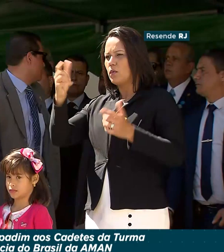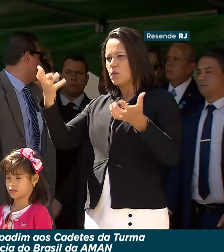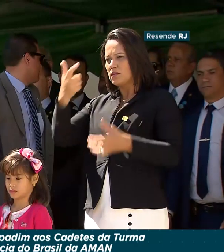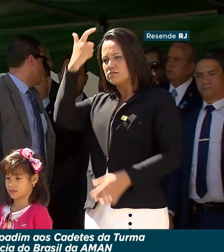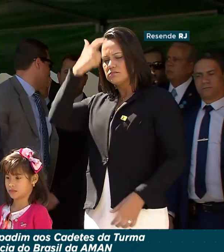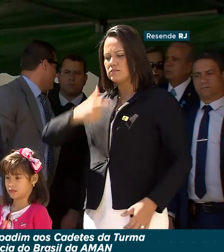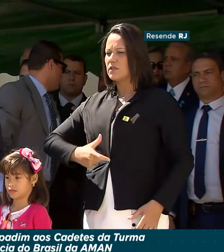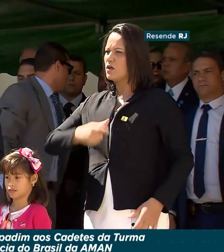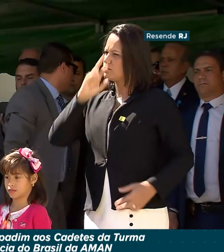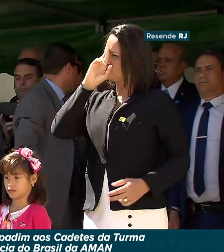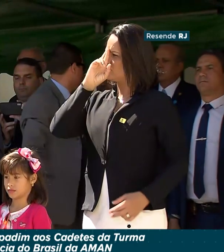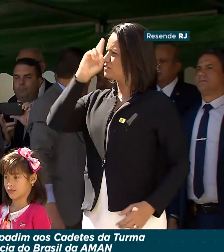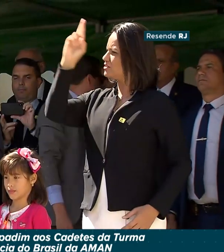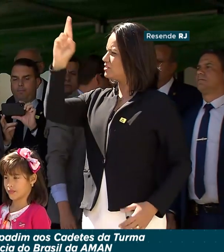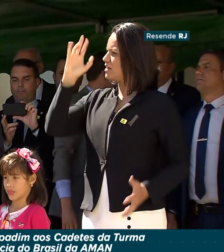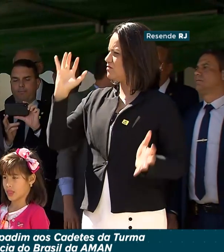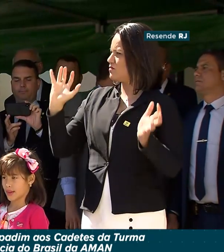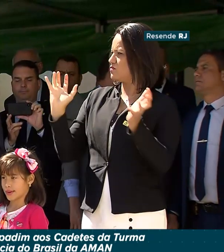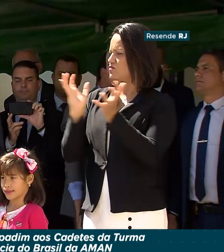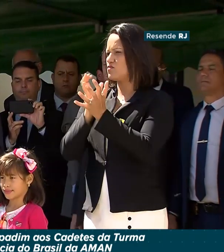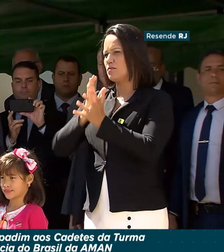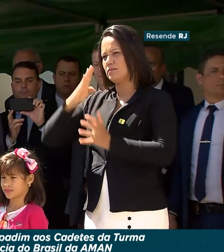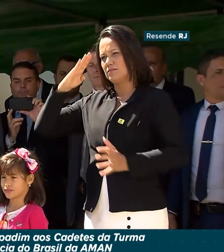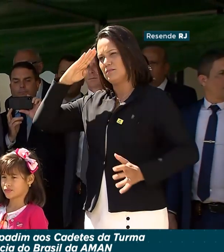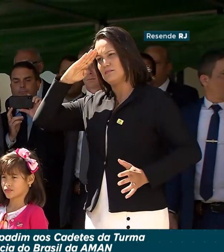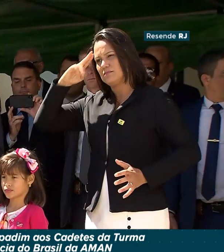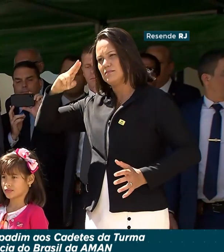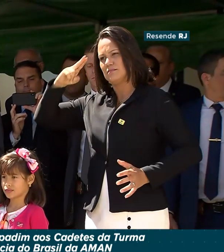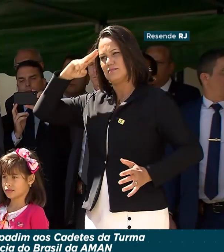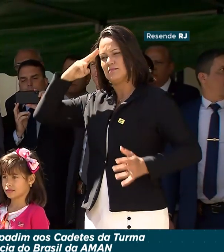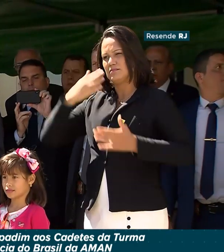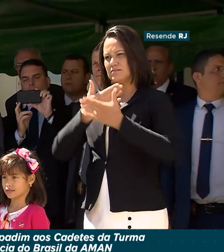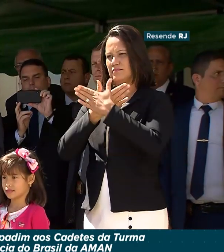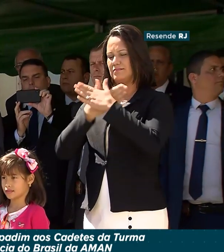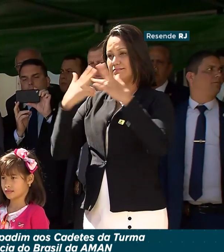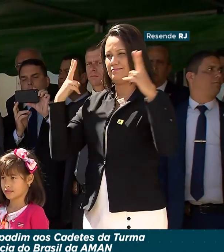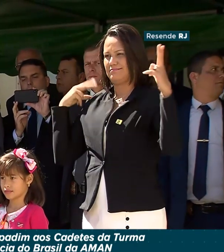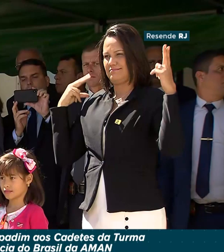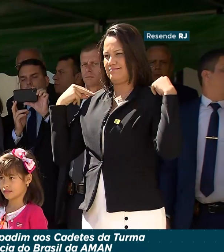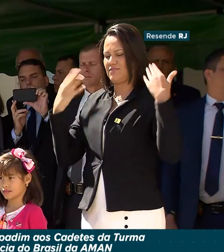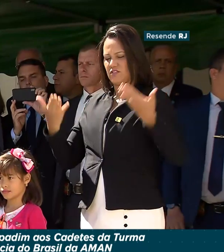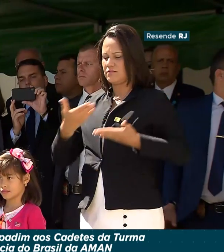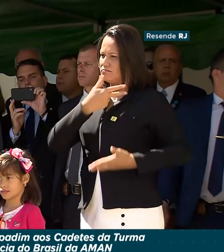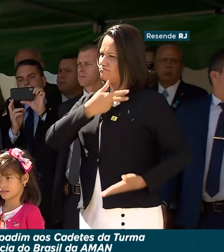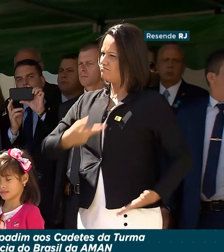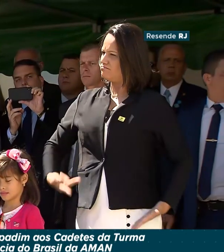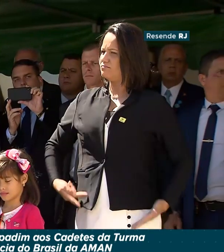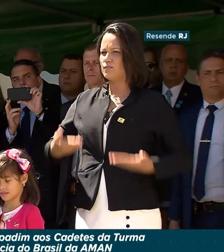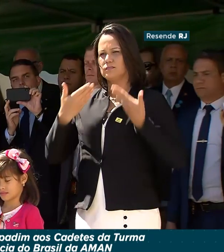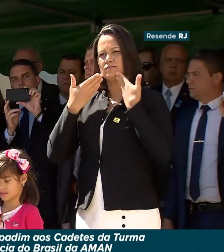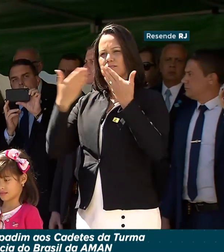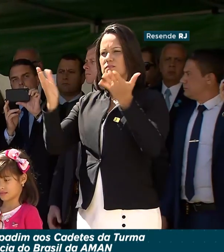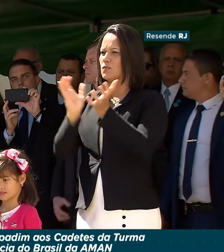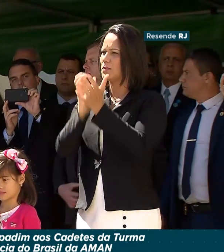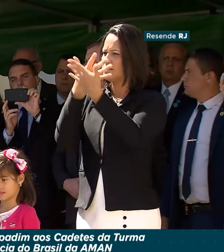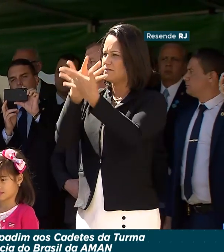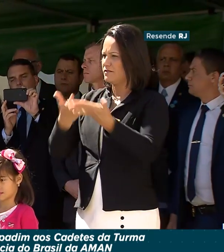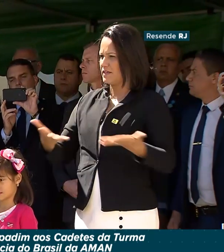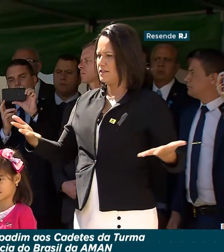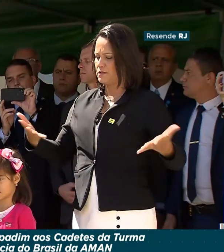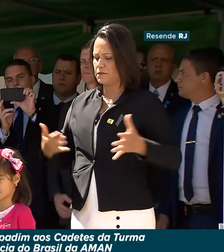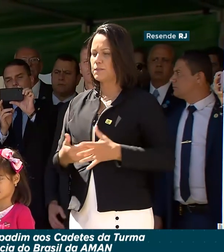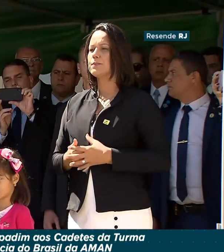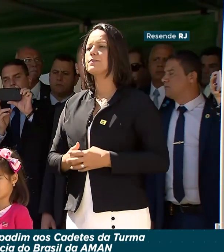condição de chefe supremo das Forças Armadas, presidir essa cerimônia.